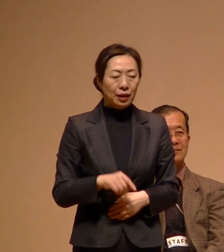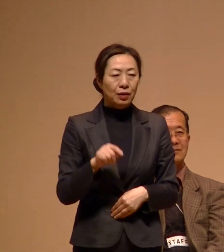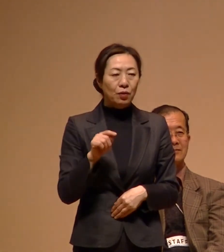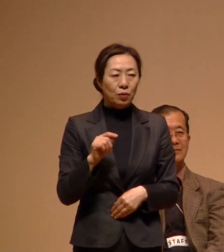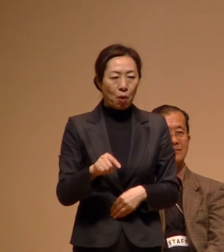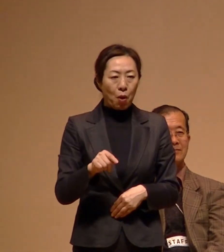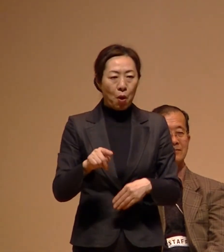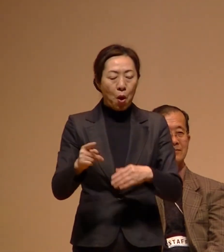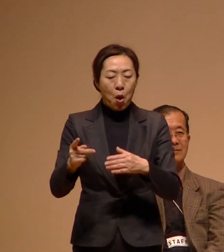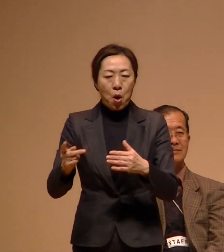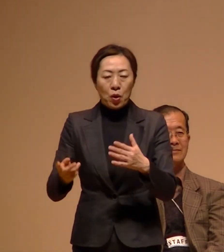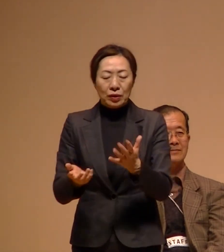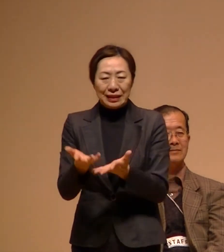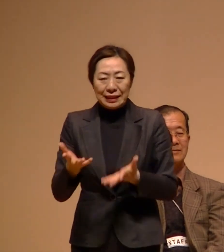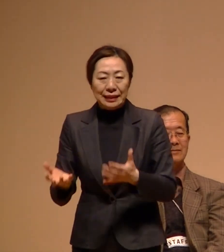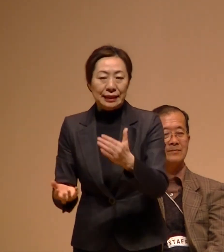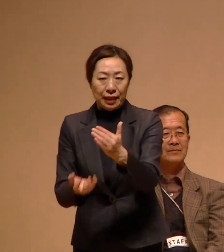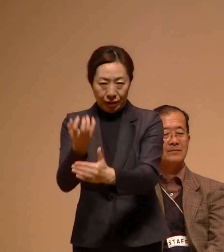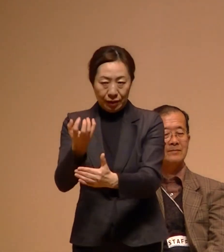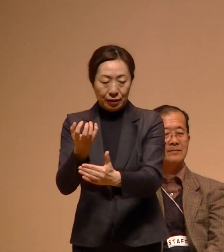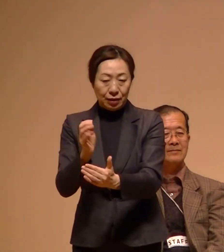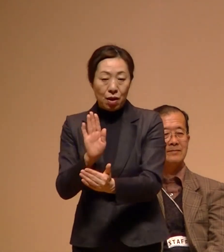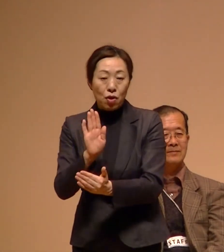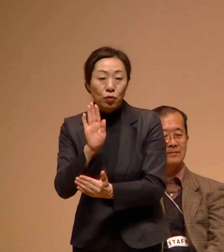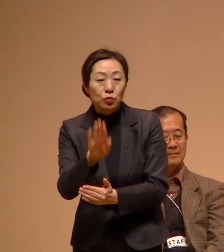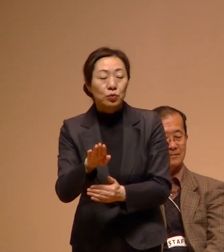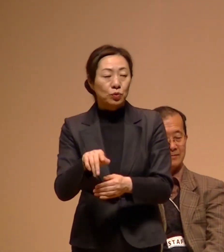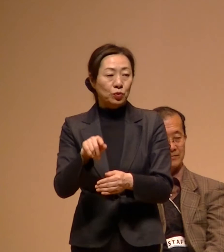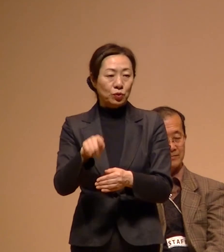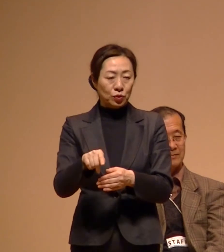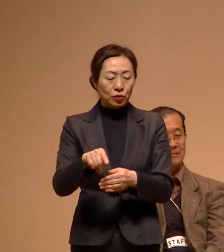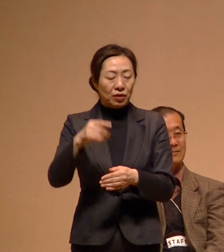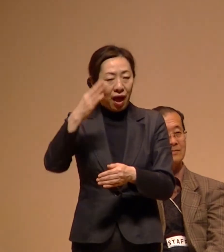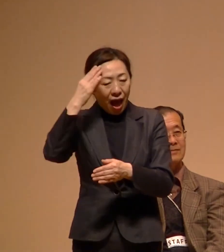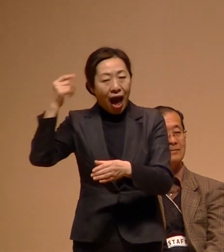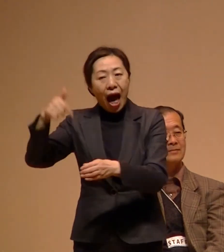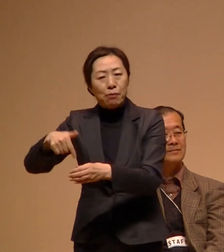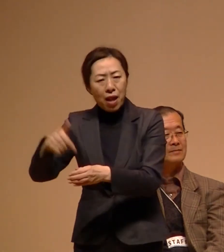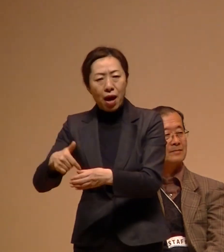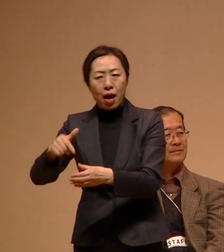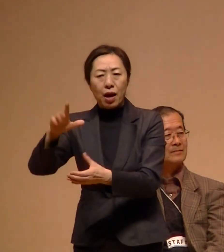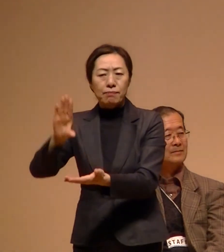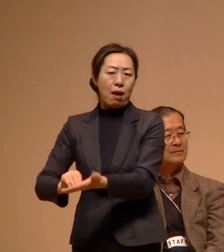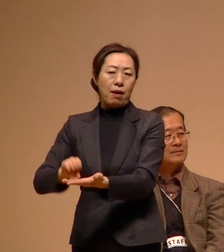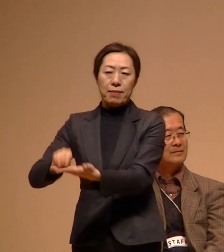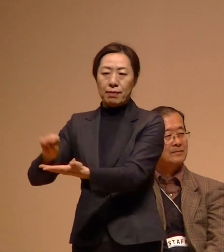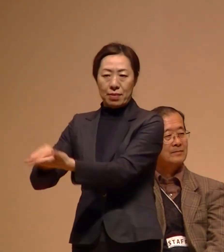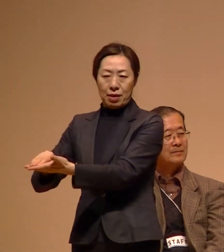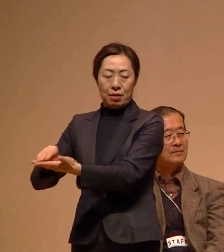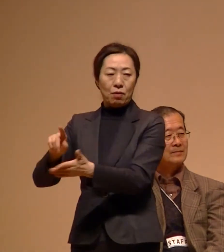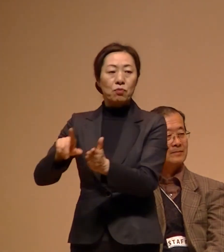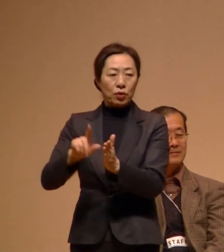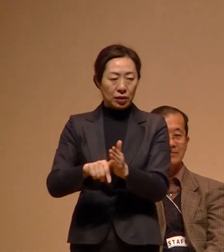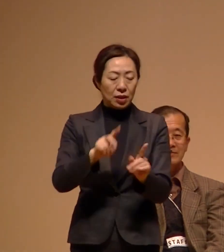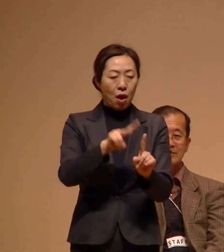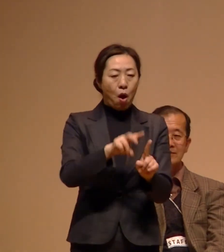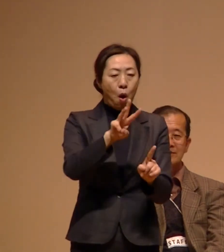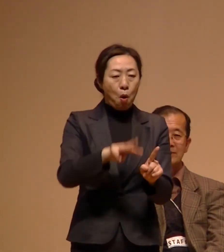その震災直後、先ほどもありましたが、油もない時に、たまたま小川荘の前